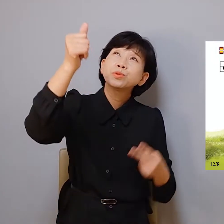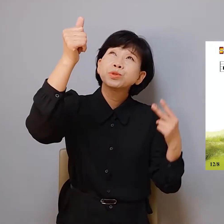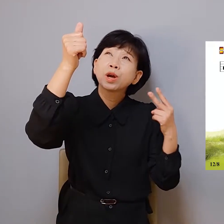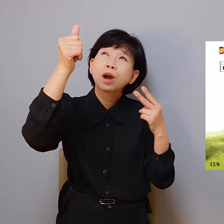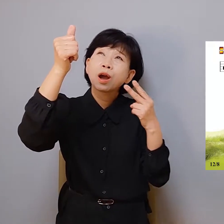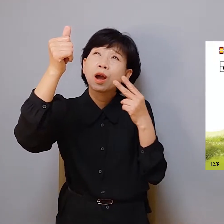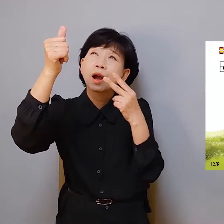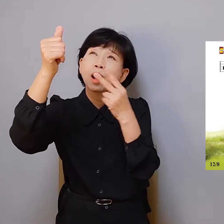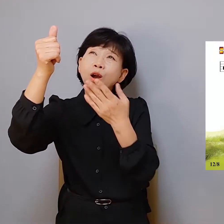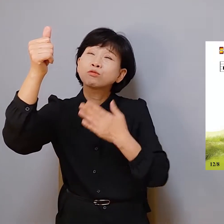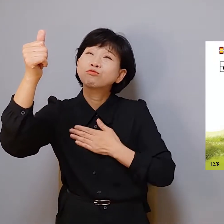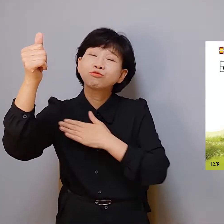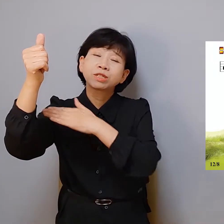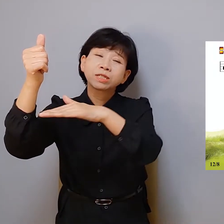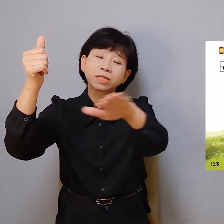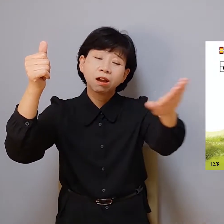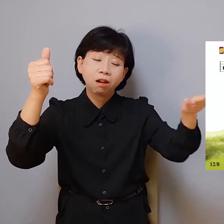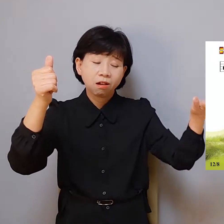주여 우린